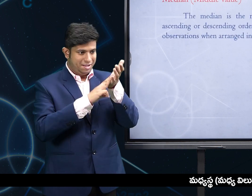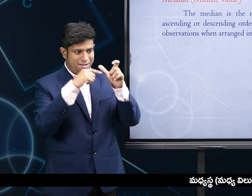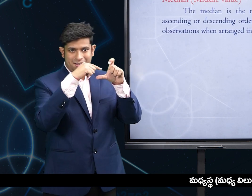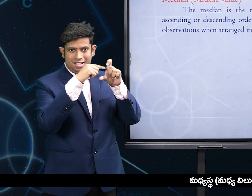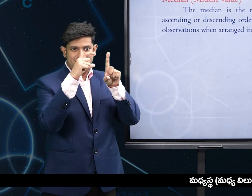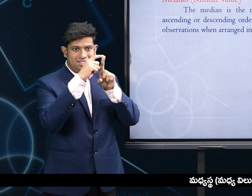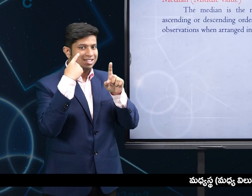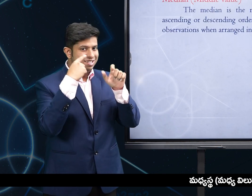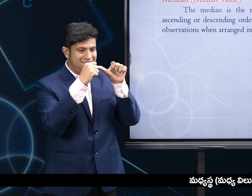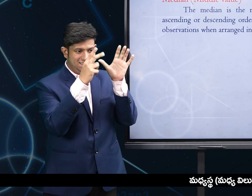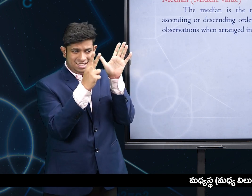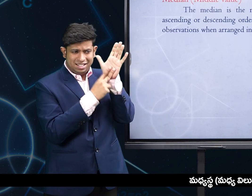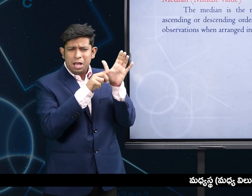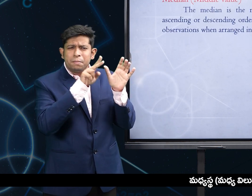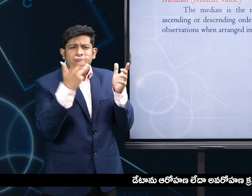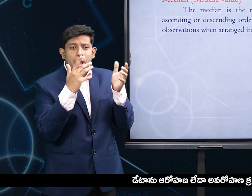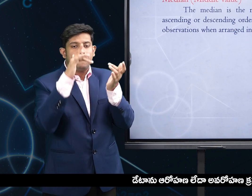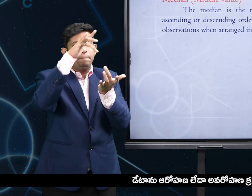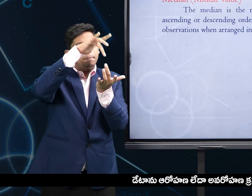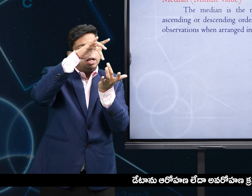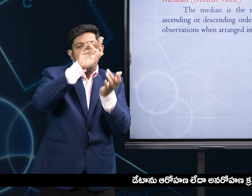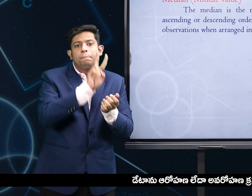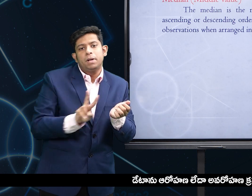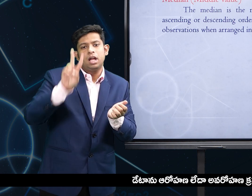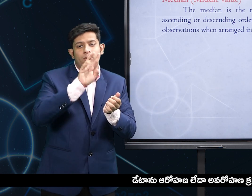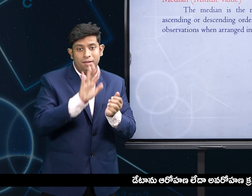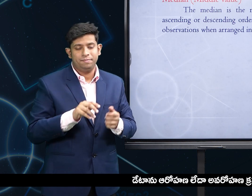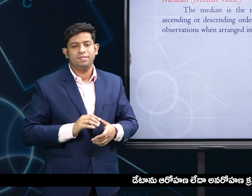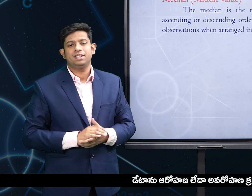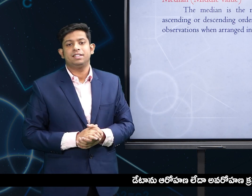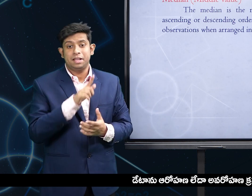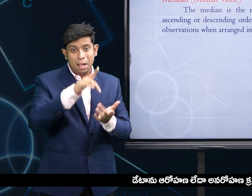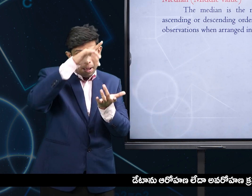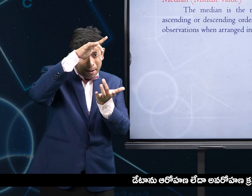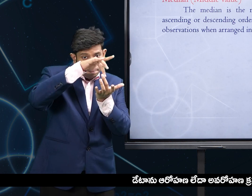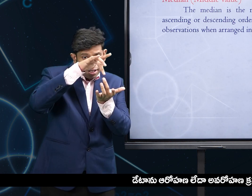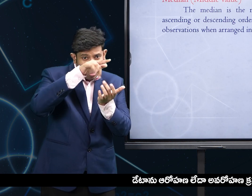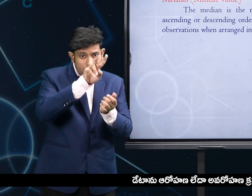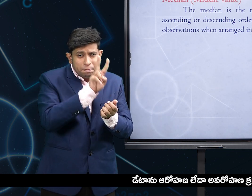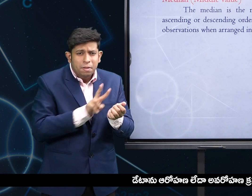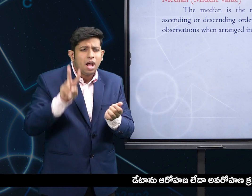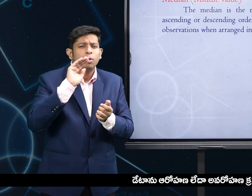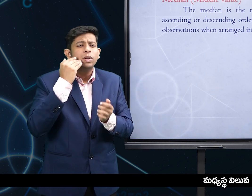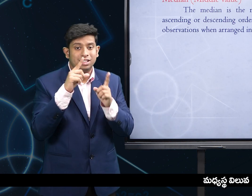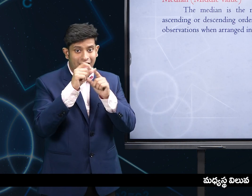మధ్యస్థ, మధ్య విలువ. డేటాను ఆరోహణ లేదా అవరోహణ క్రమంలో అమర్చినప్పుడు మధ్యస్థ